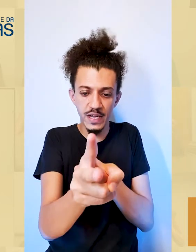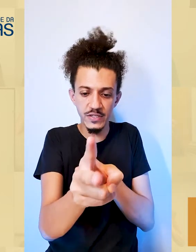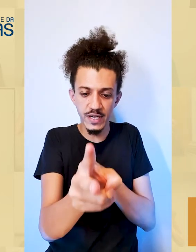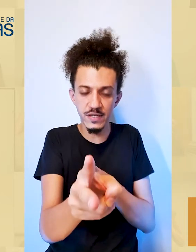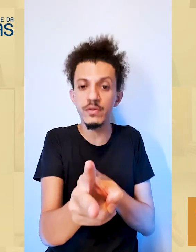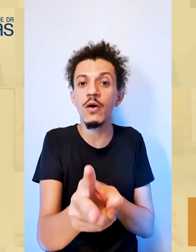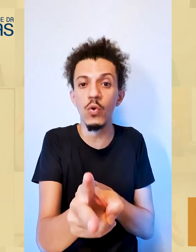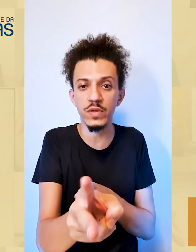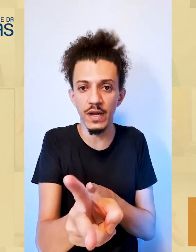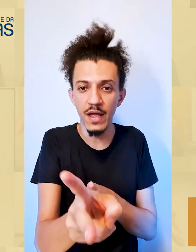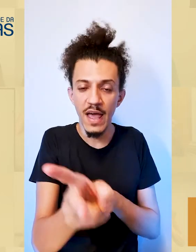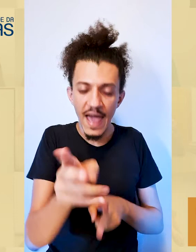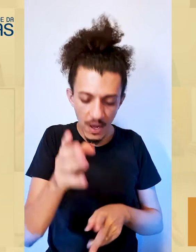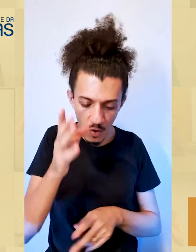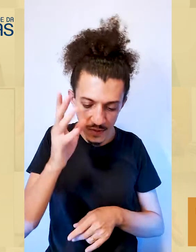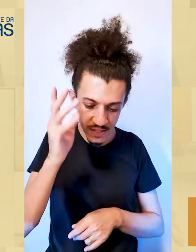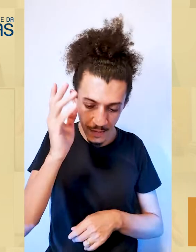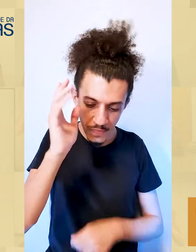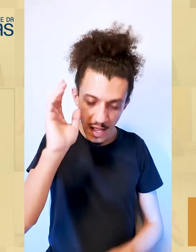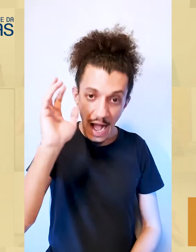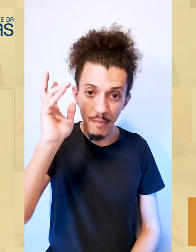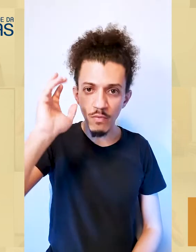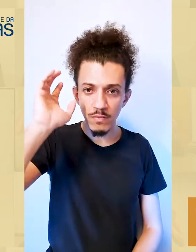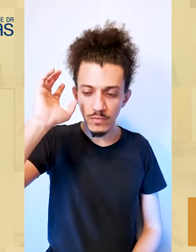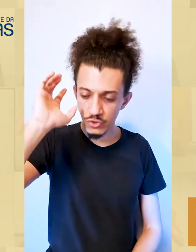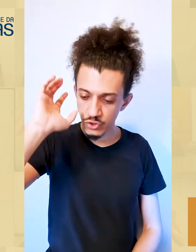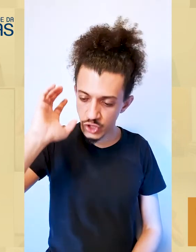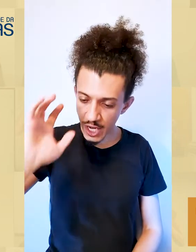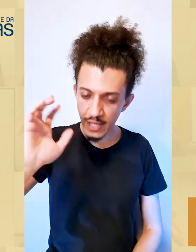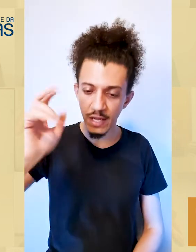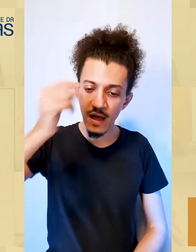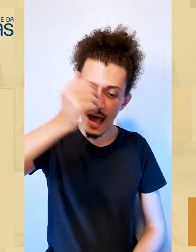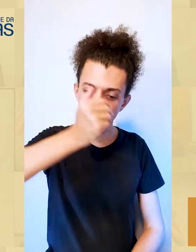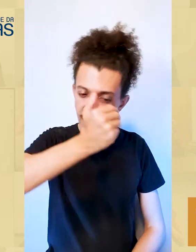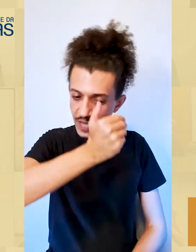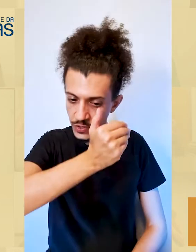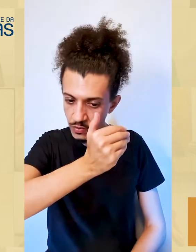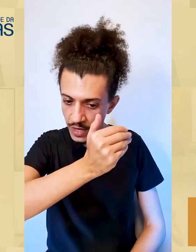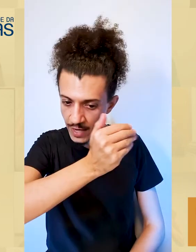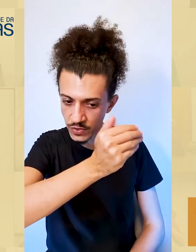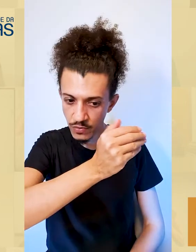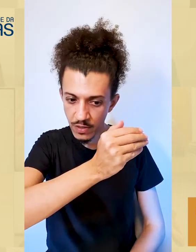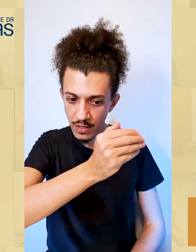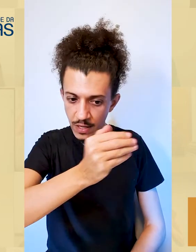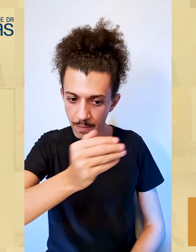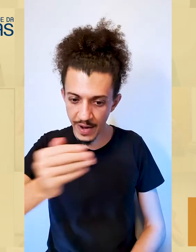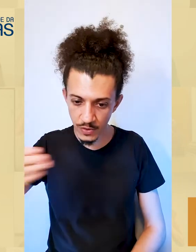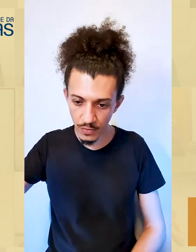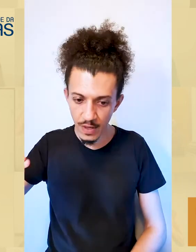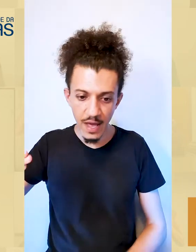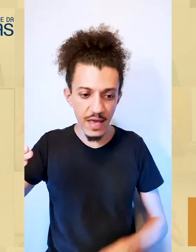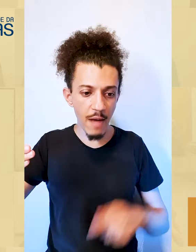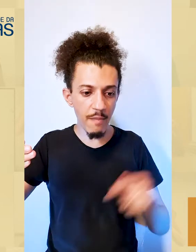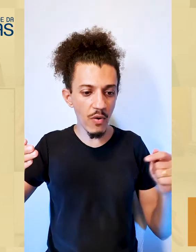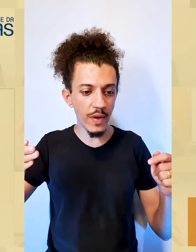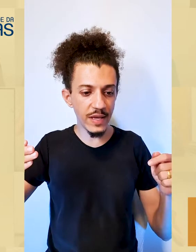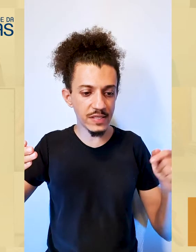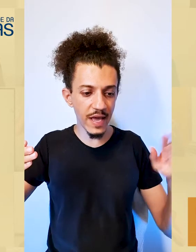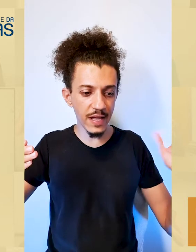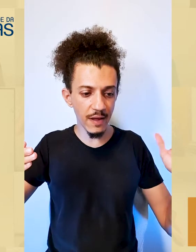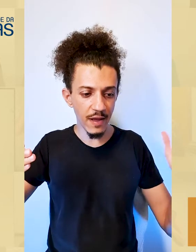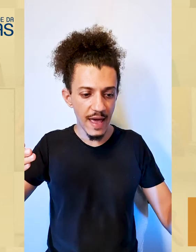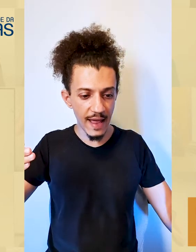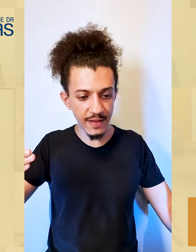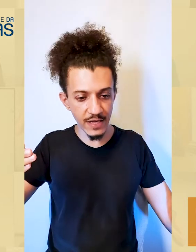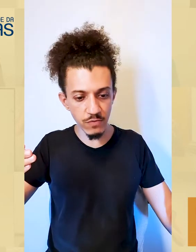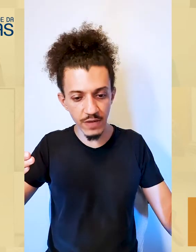exatamente uma na direção da outra. É como se a mão direita ela deixasse um traço preto e a mão